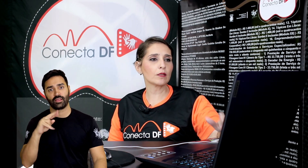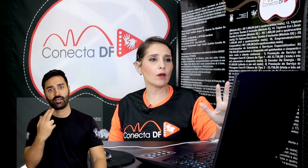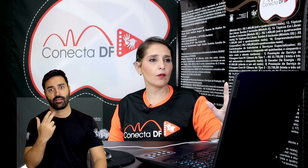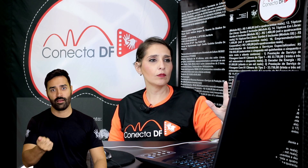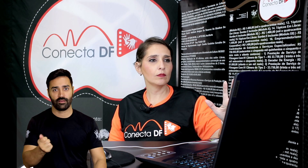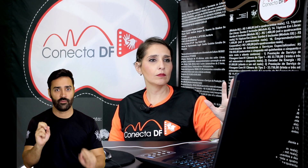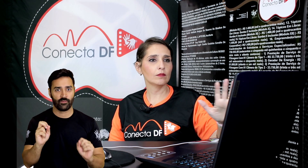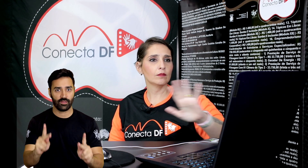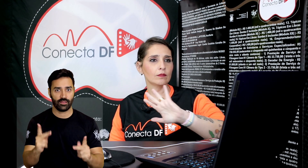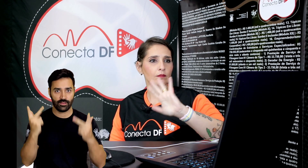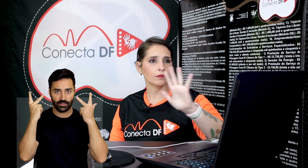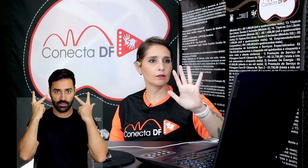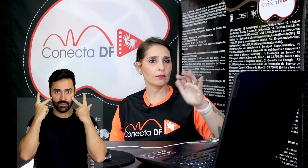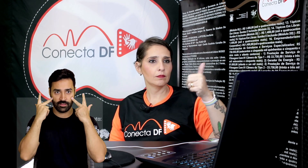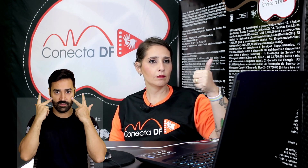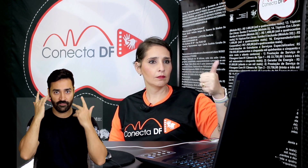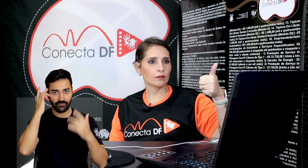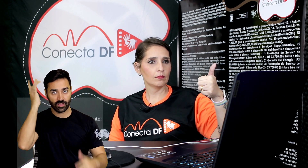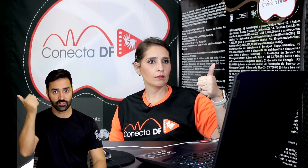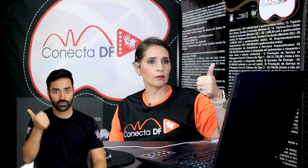Tranquilo, pessoal?